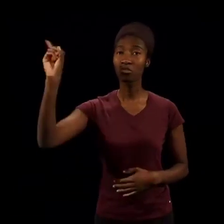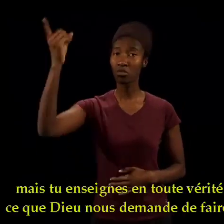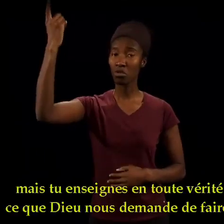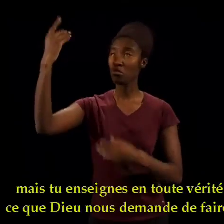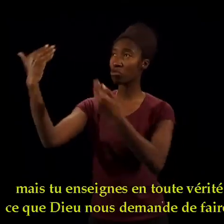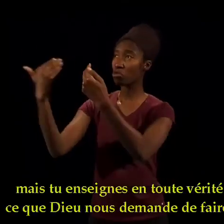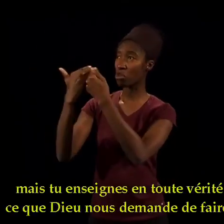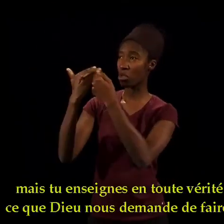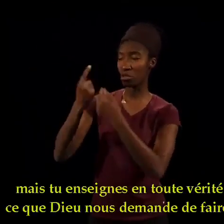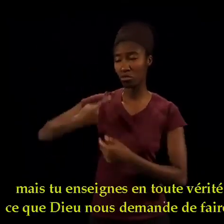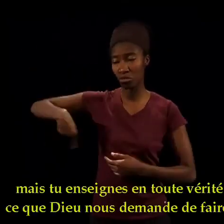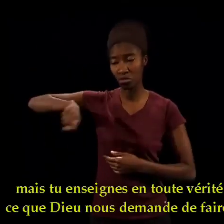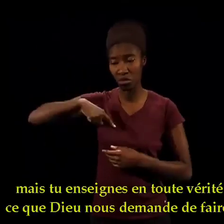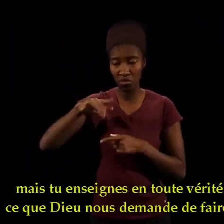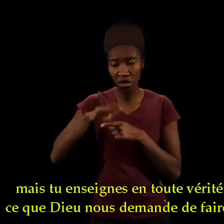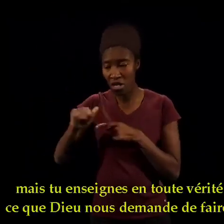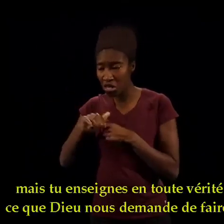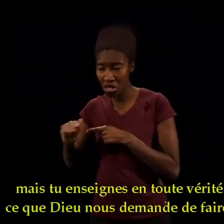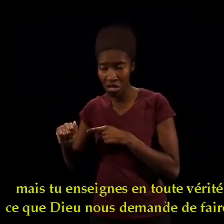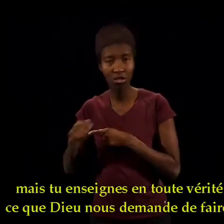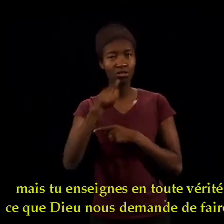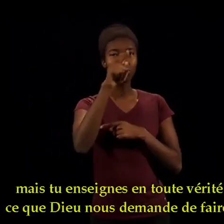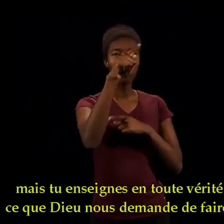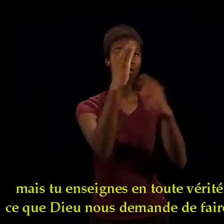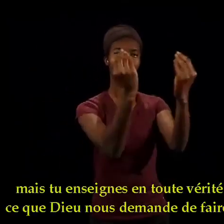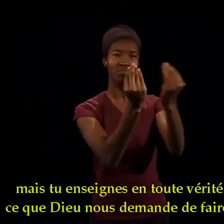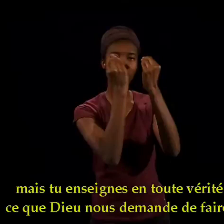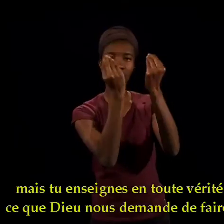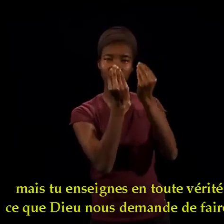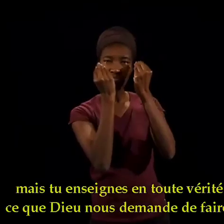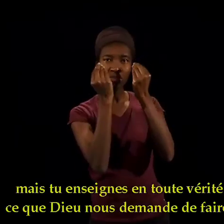Mais tu enseignes en toute vérité ce que Dieu nous demande de faire.